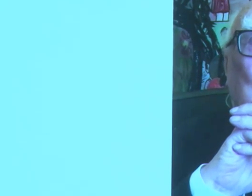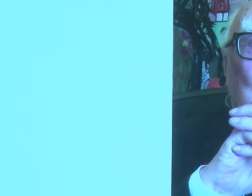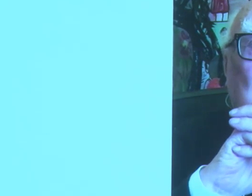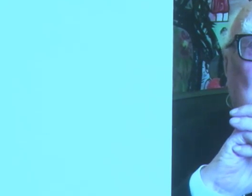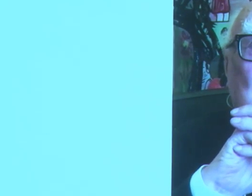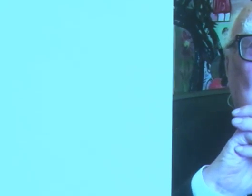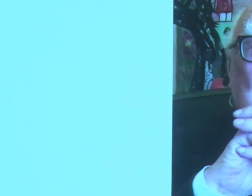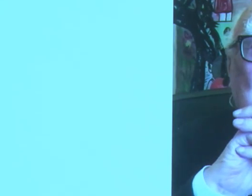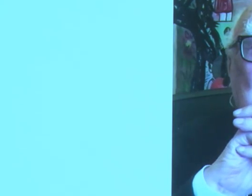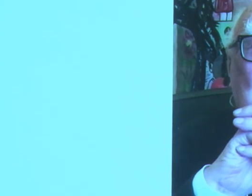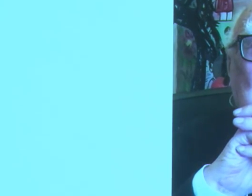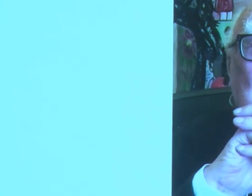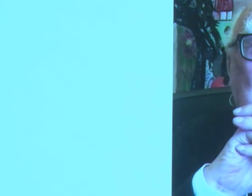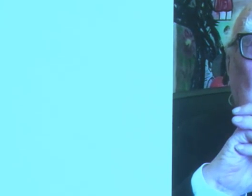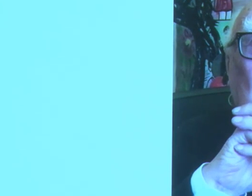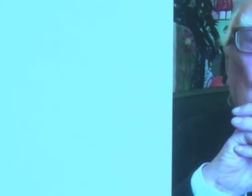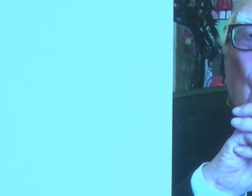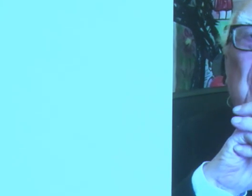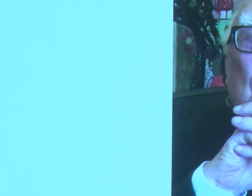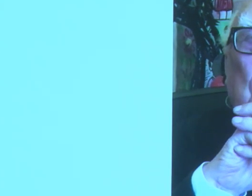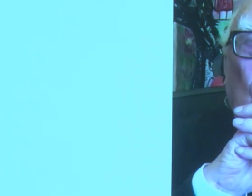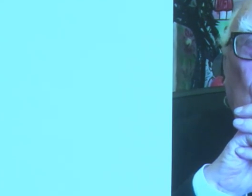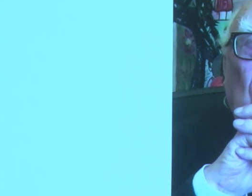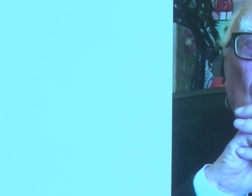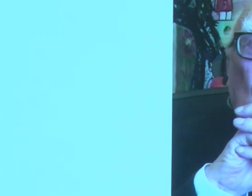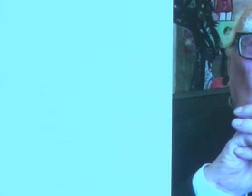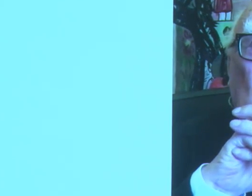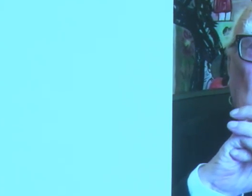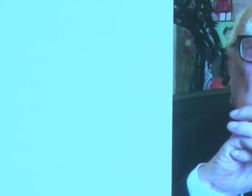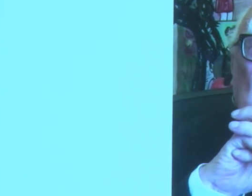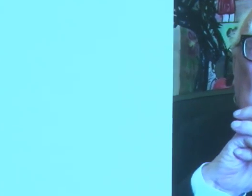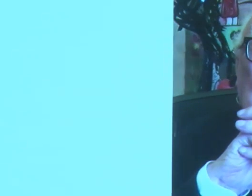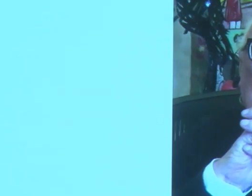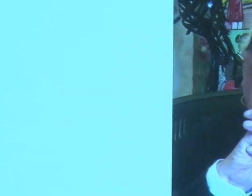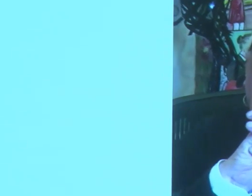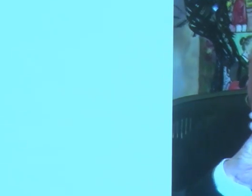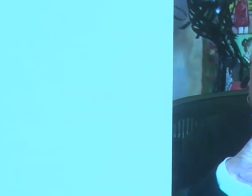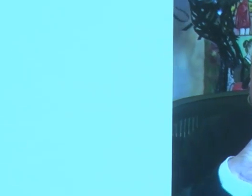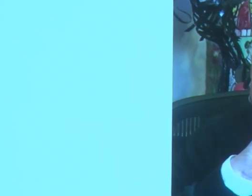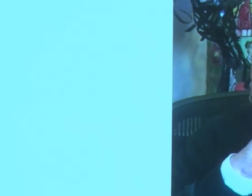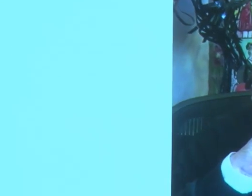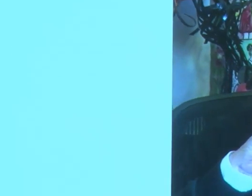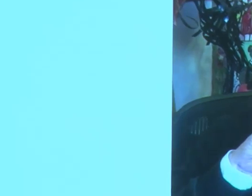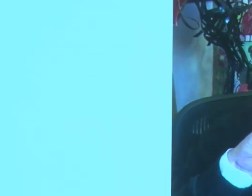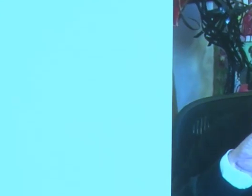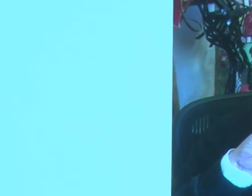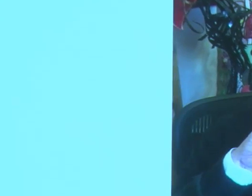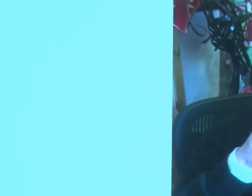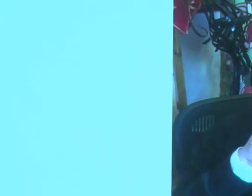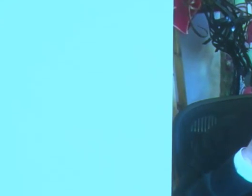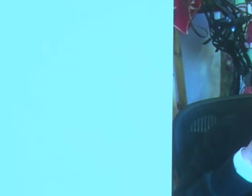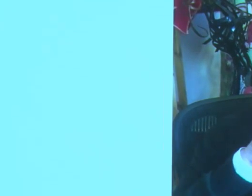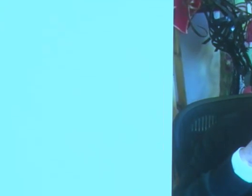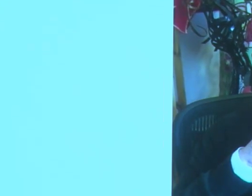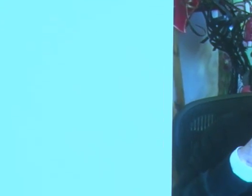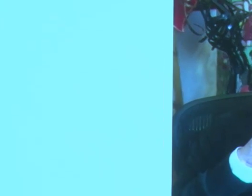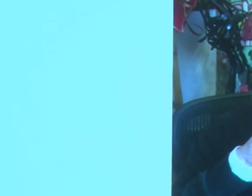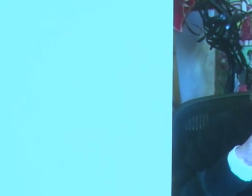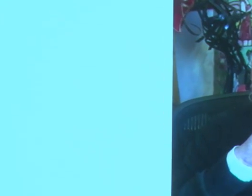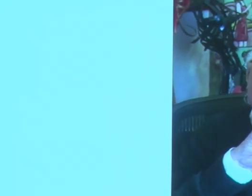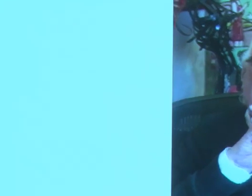cultura non è da poco sono poche le città che riescono